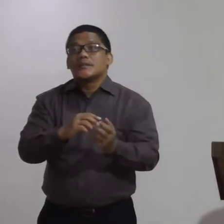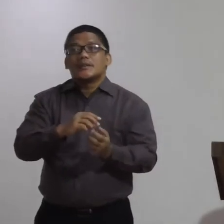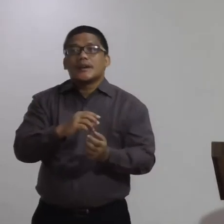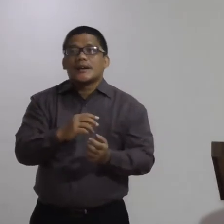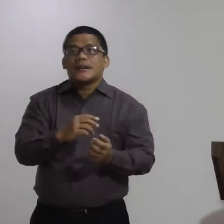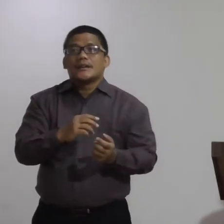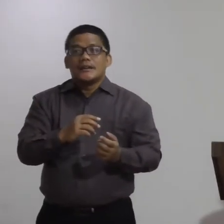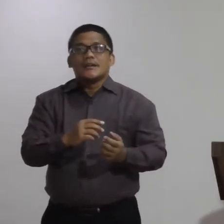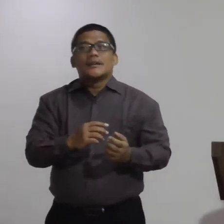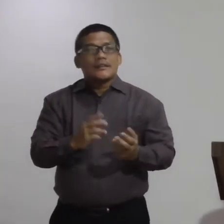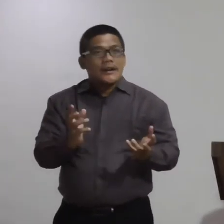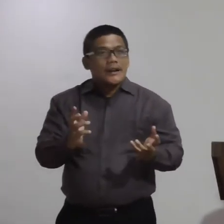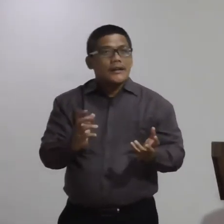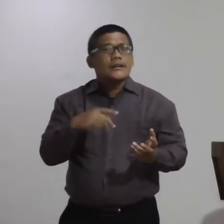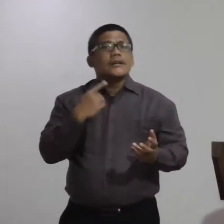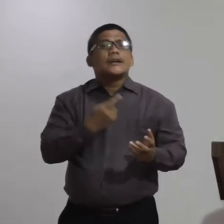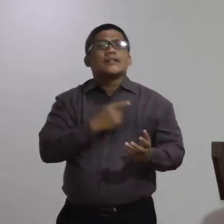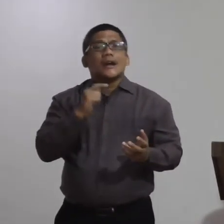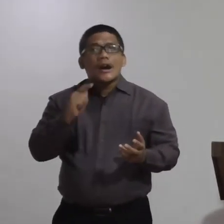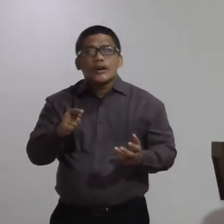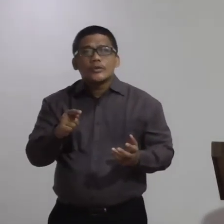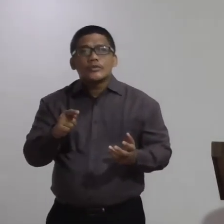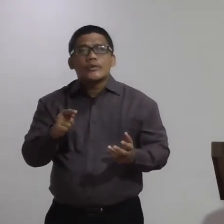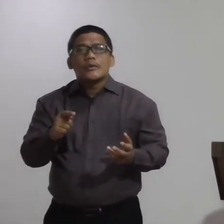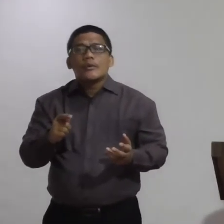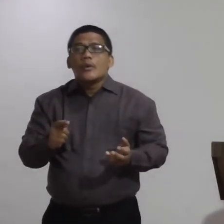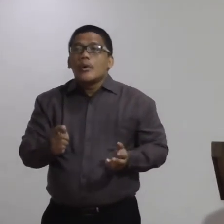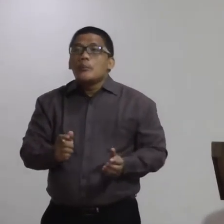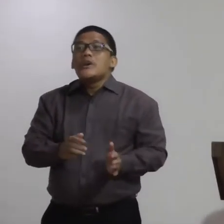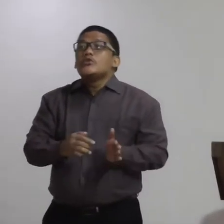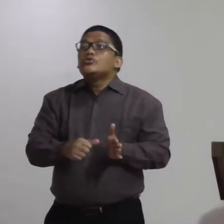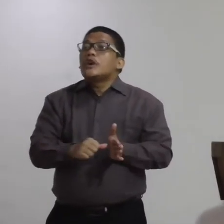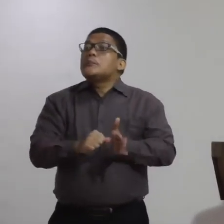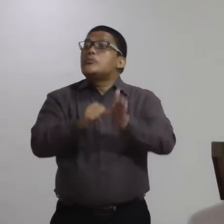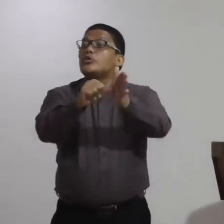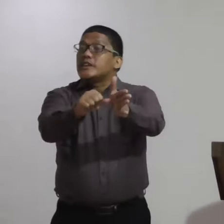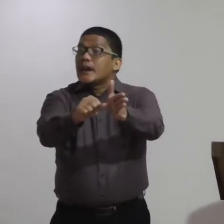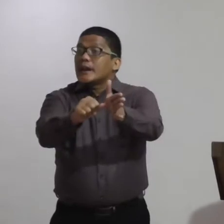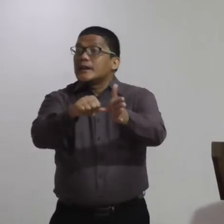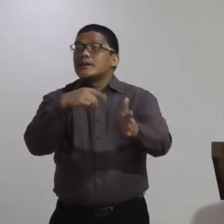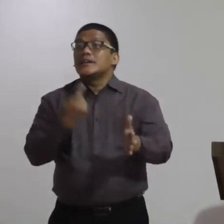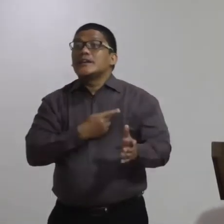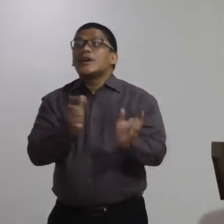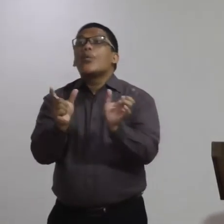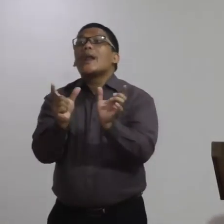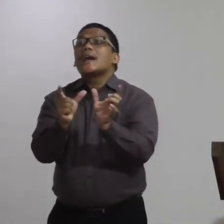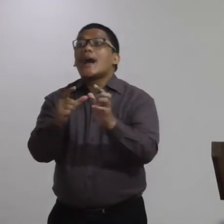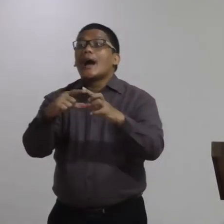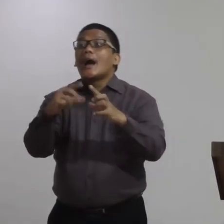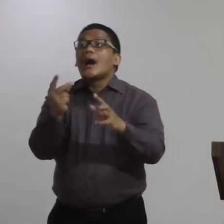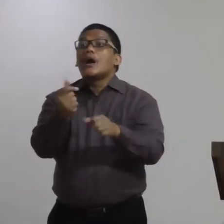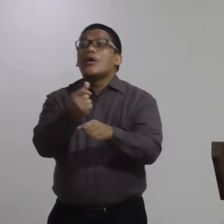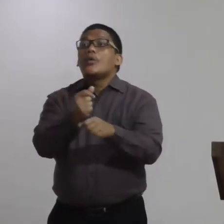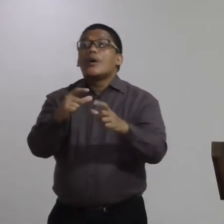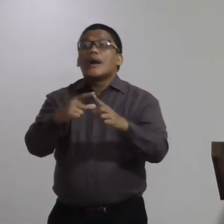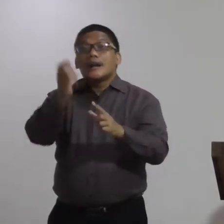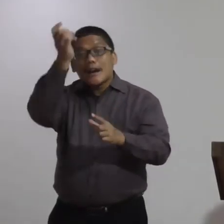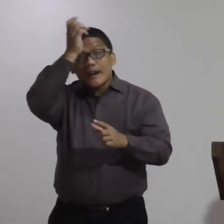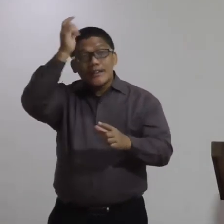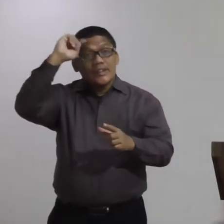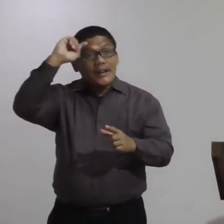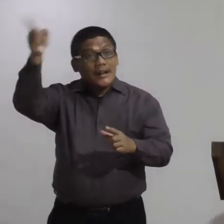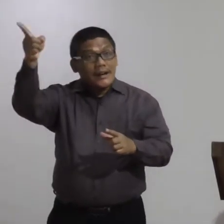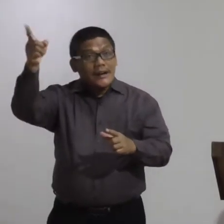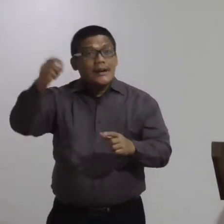harus menampilkan bahwa kita adalah warga kerajaan Allah. Jadi karena kita